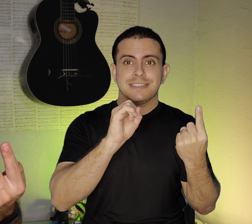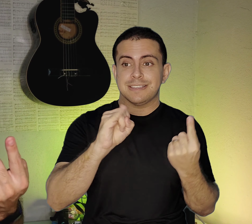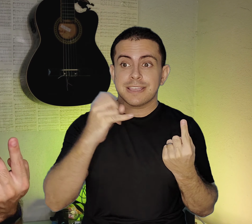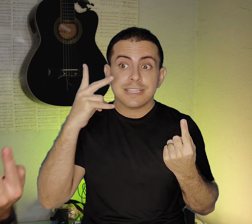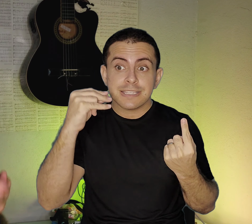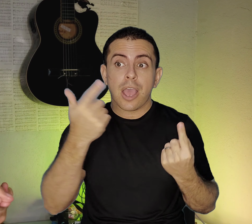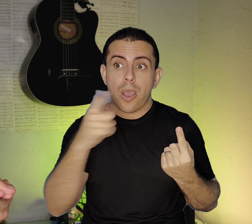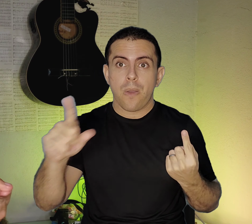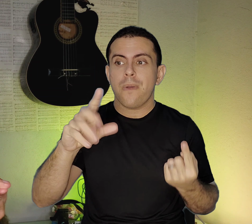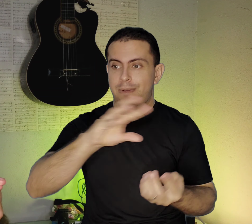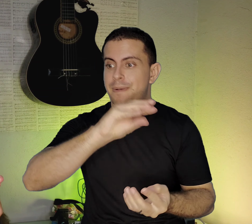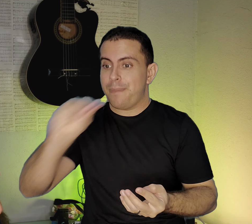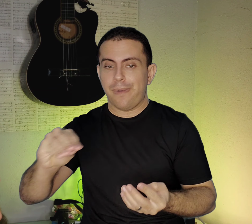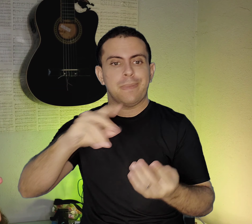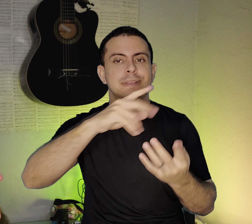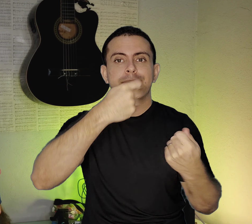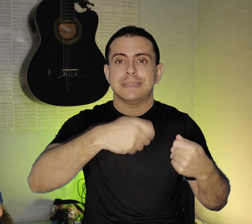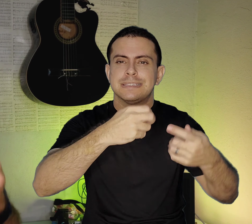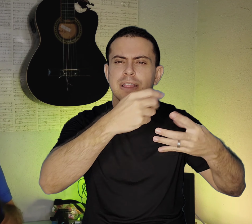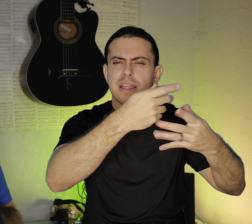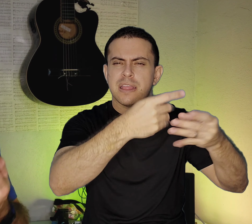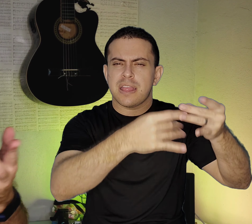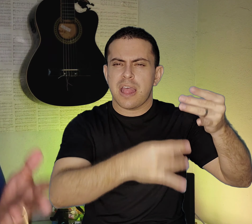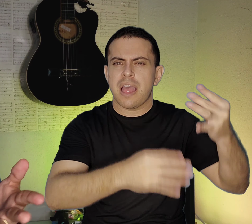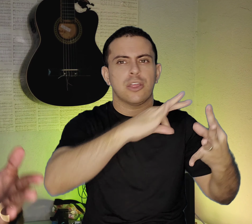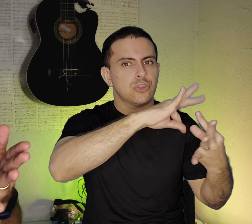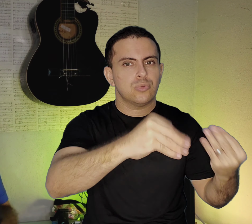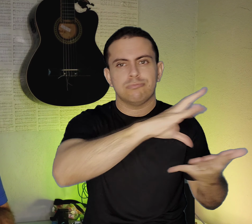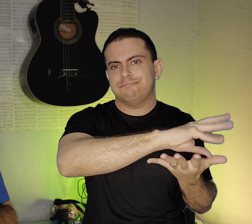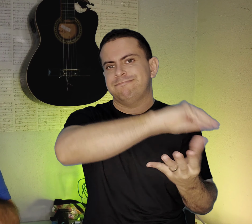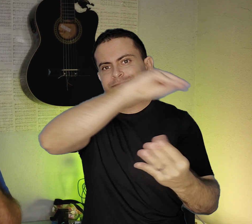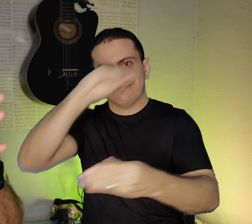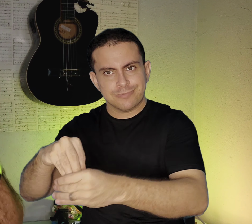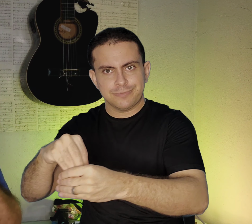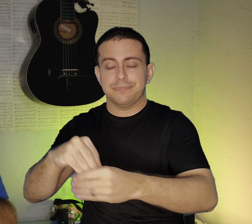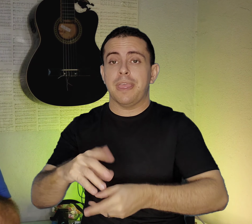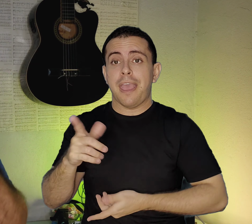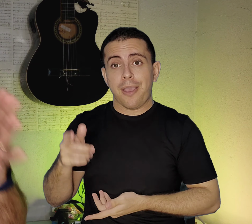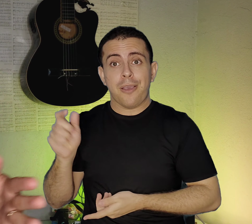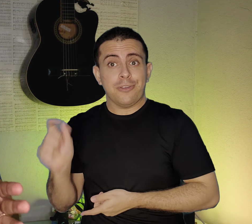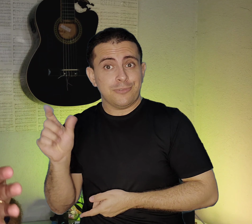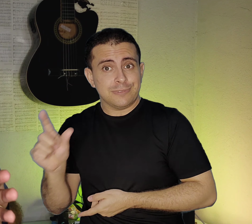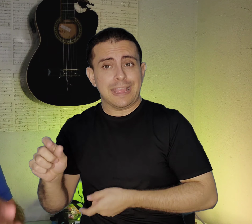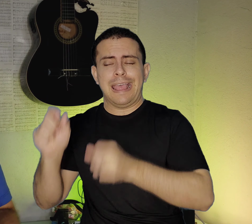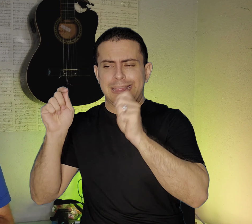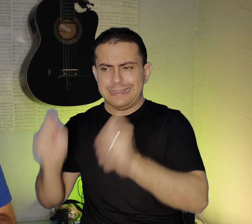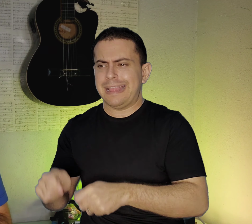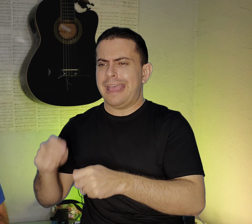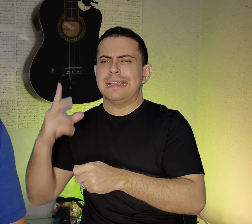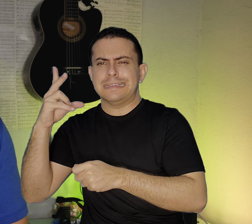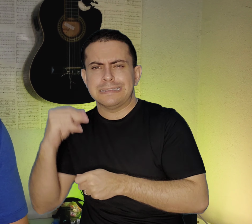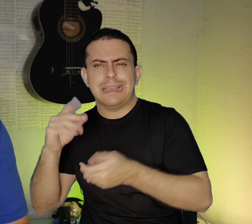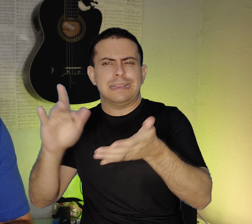você tem que transferir todos os seus dados para o outro Mas aqui não, no Telegram você consegue ter em vários